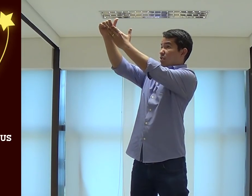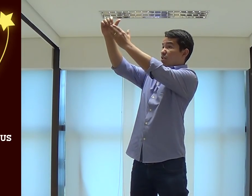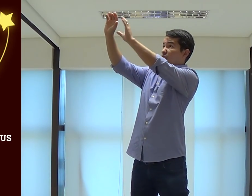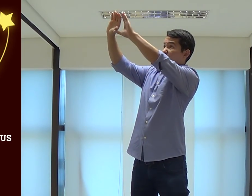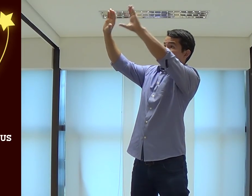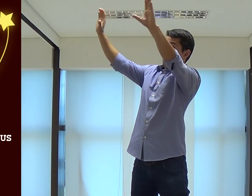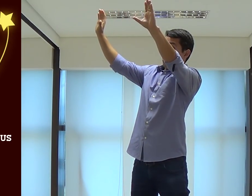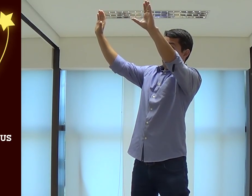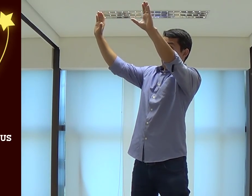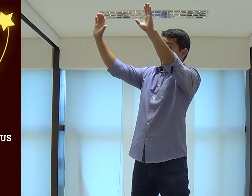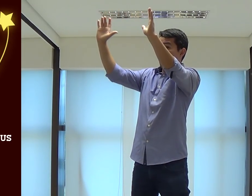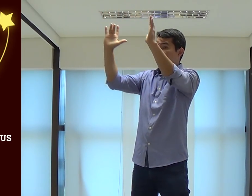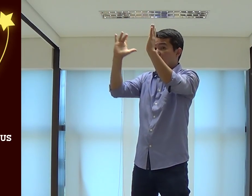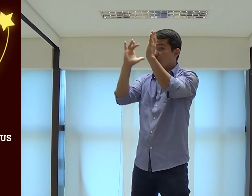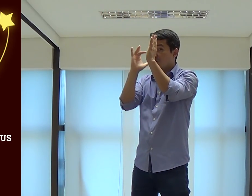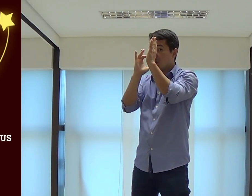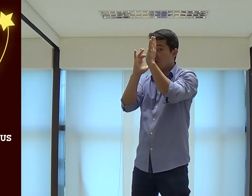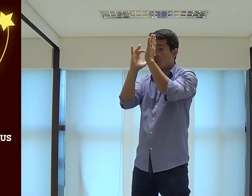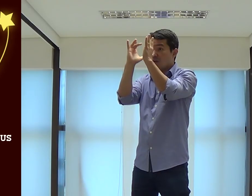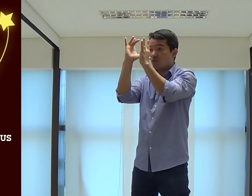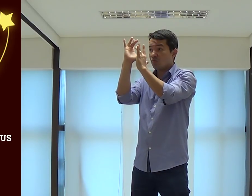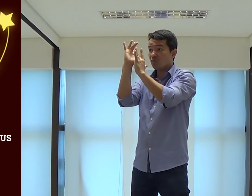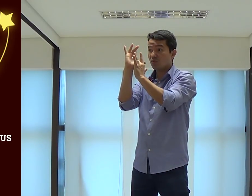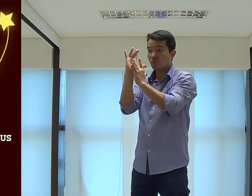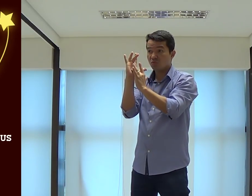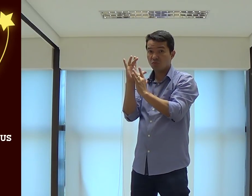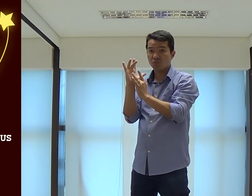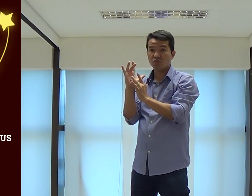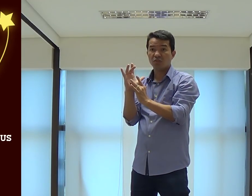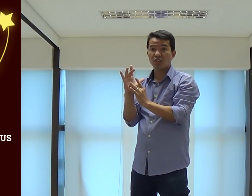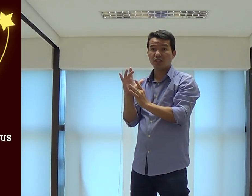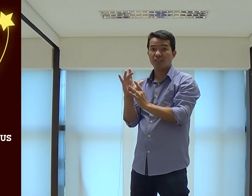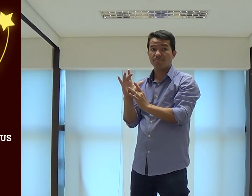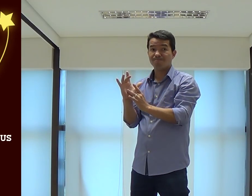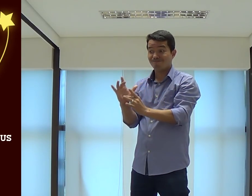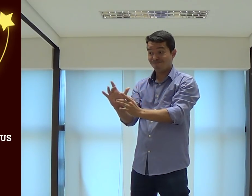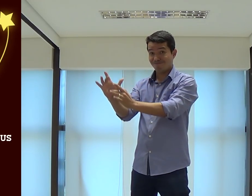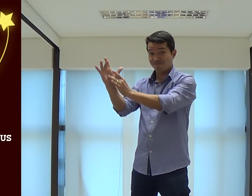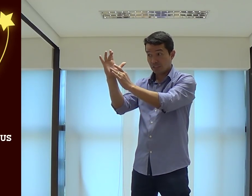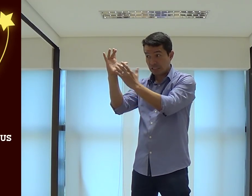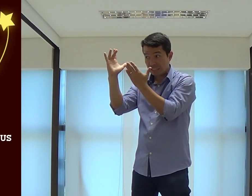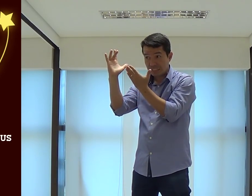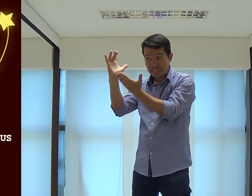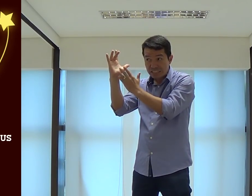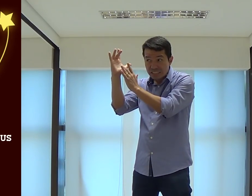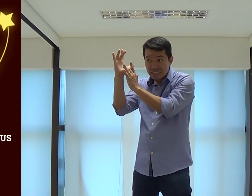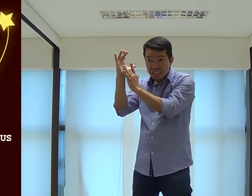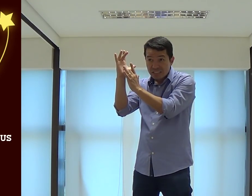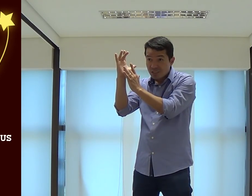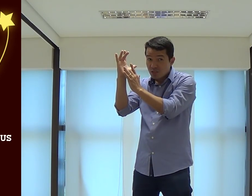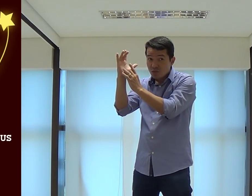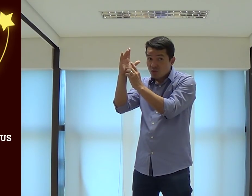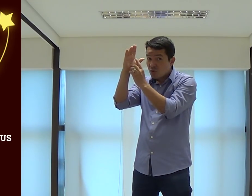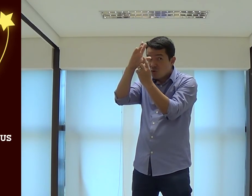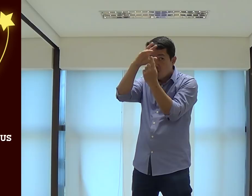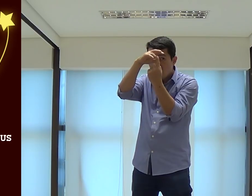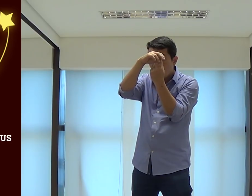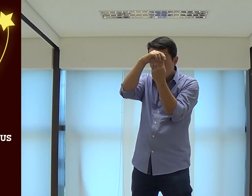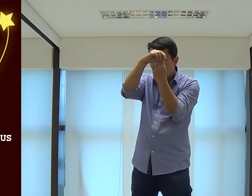e a vida que leva para o céu é Jesus. Tá vendo aqui, ó? Jesus. Ele